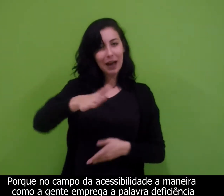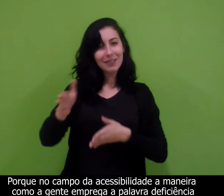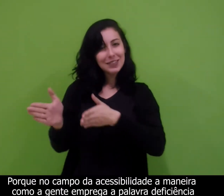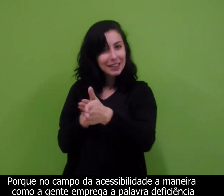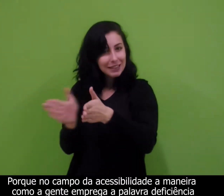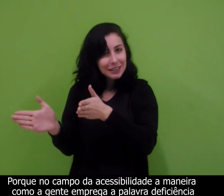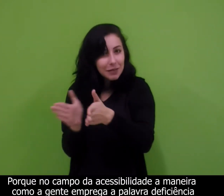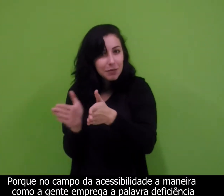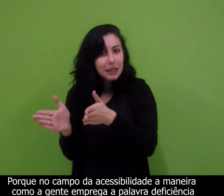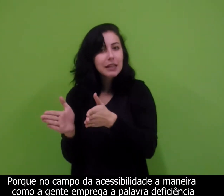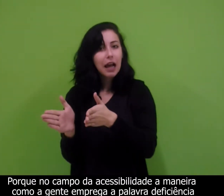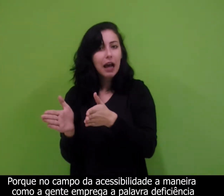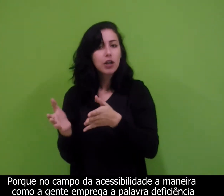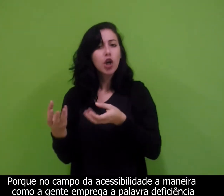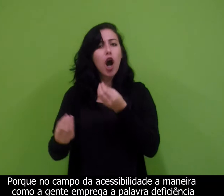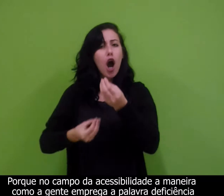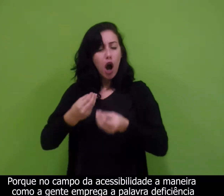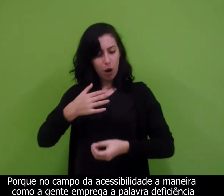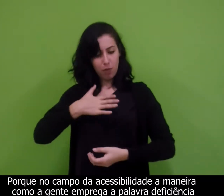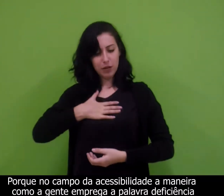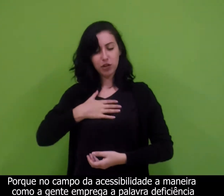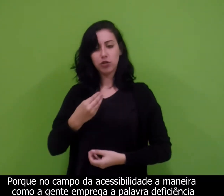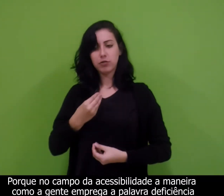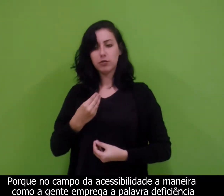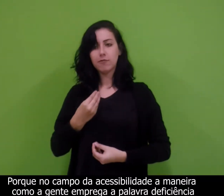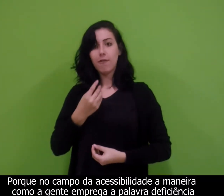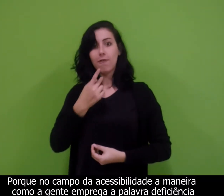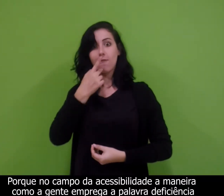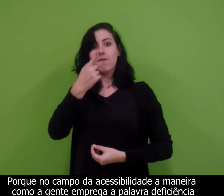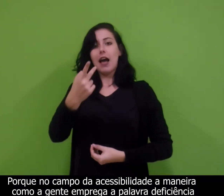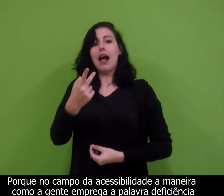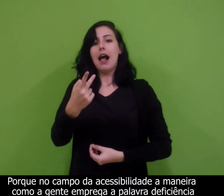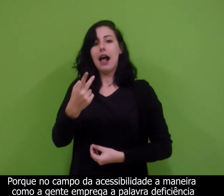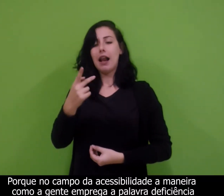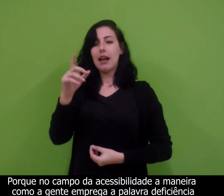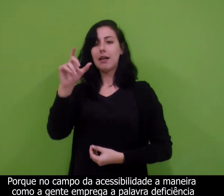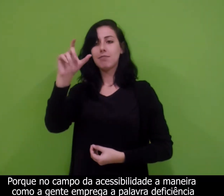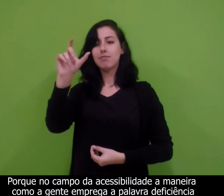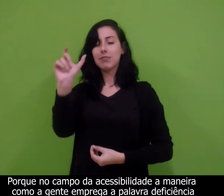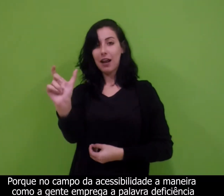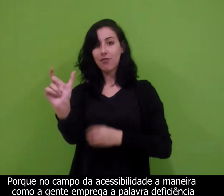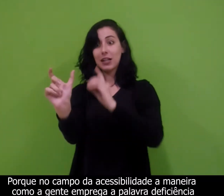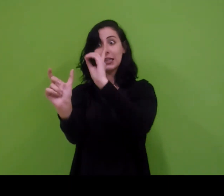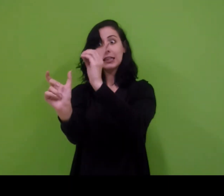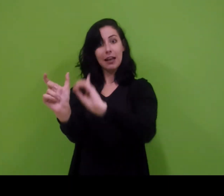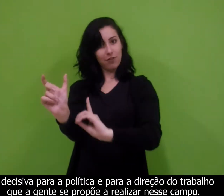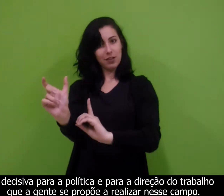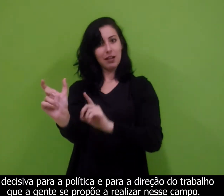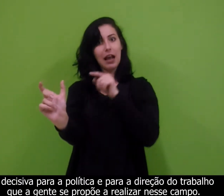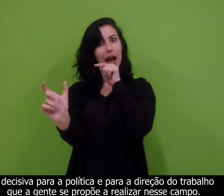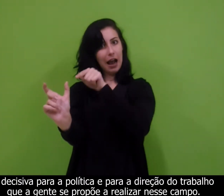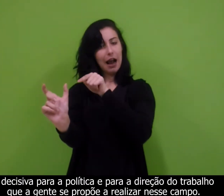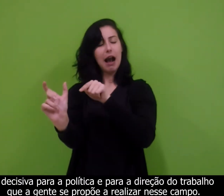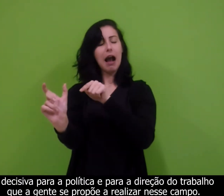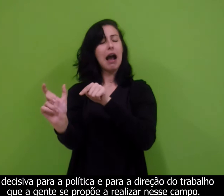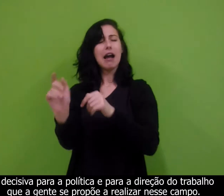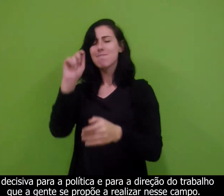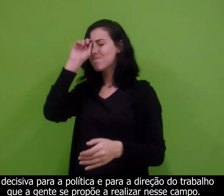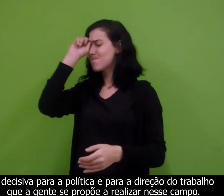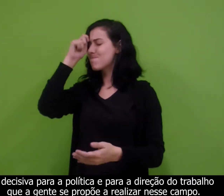da acessibilidade, a maneira como a gente emprega a palavra deficiência ela é decisiva